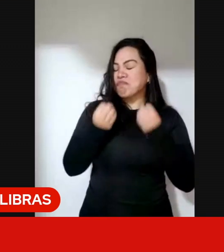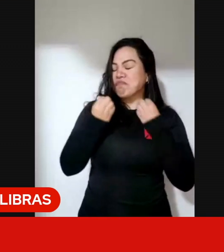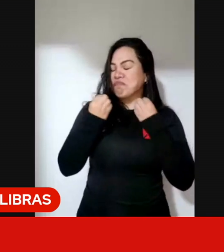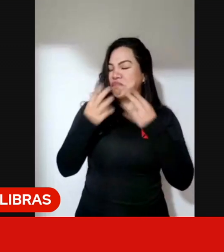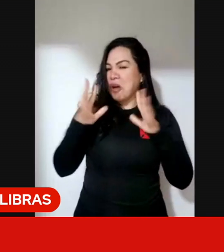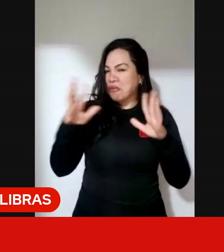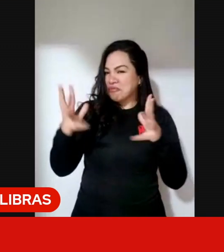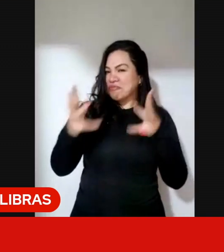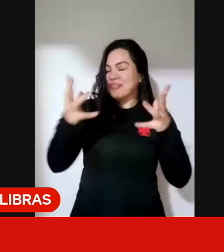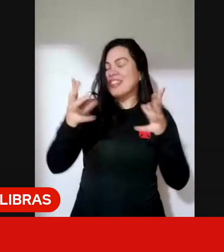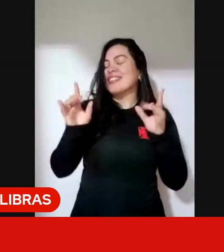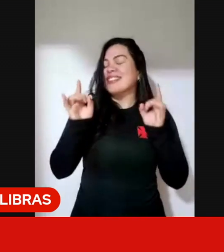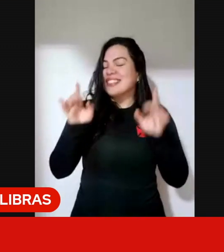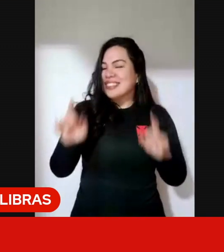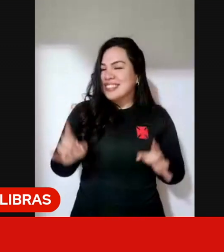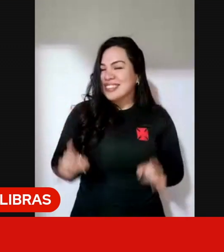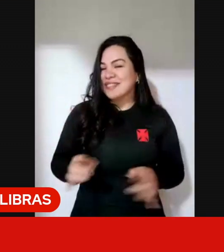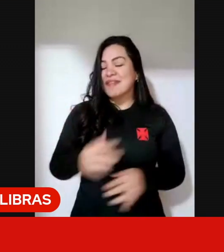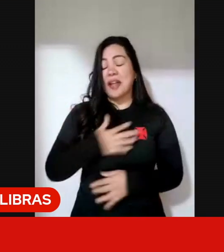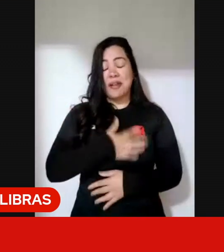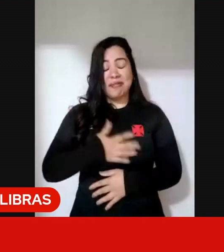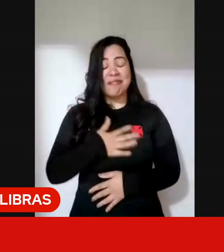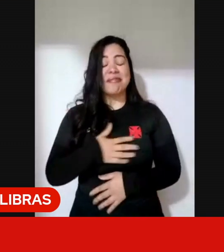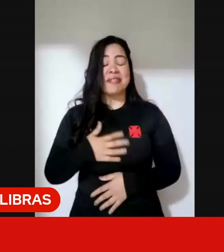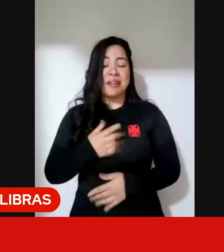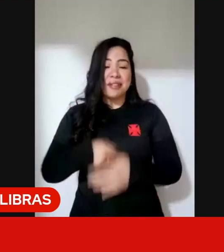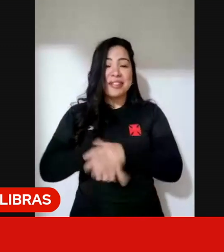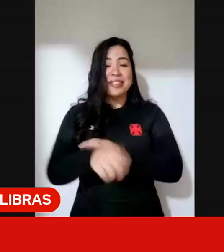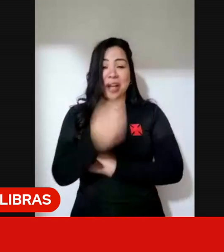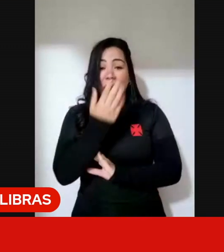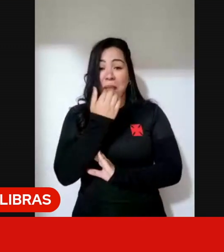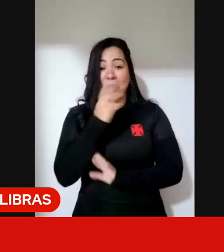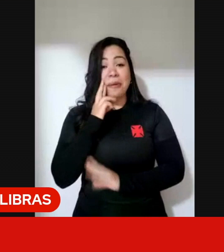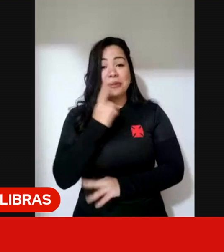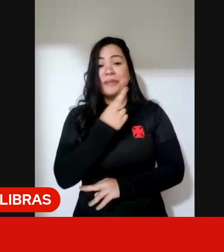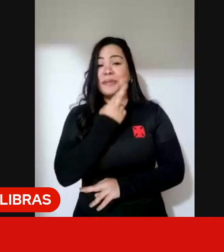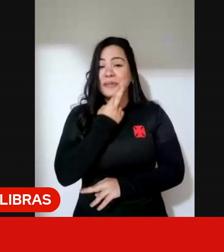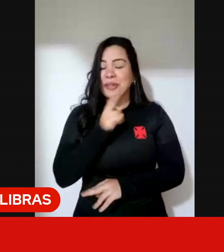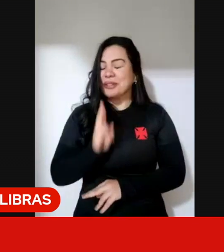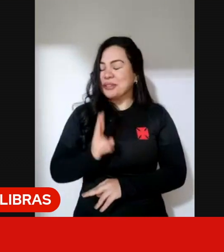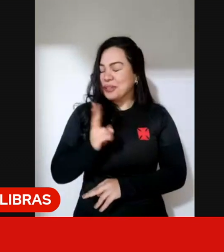evento especial. Eu também gosto bastante de ir no restaurante ali de São Januário, sempre